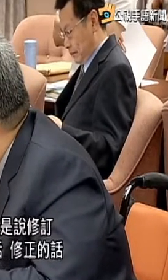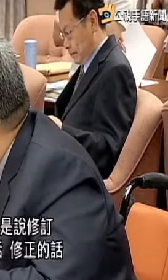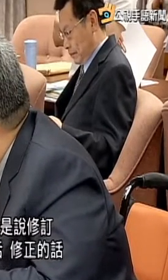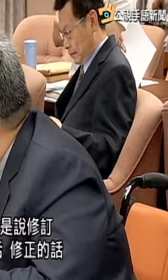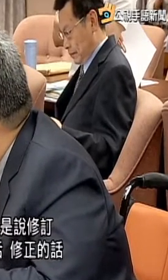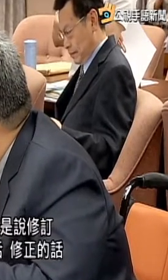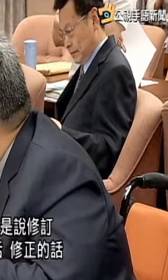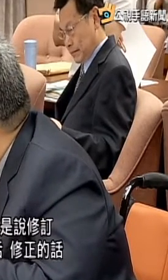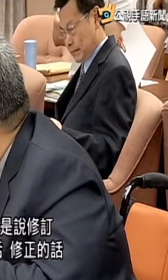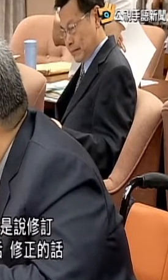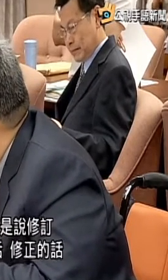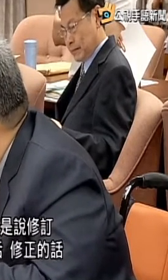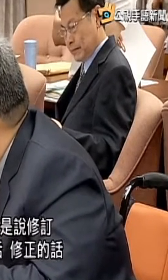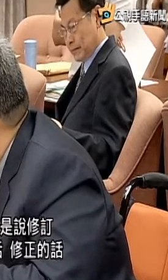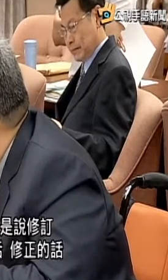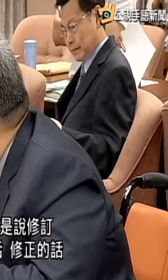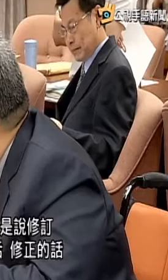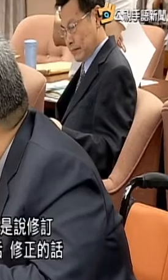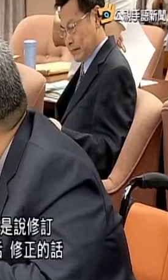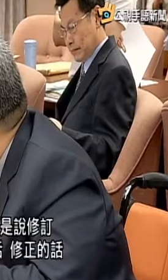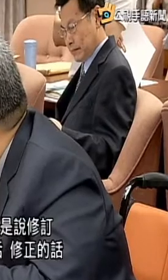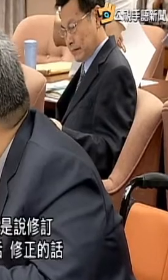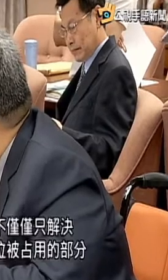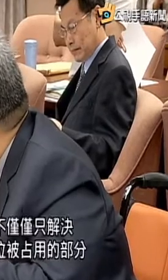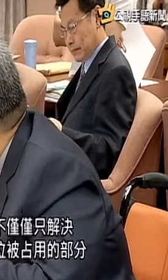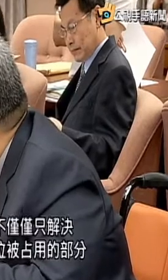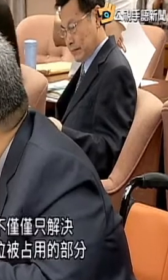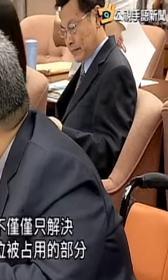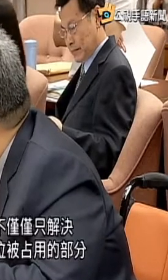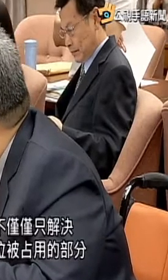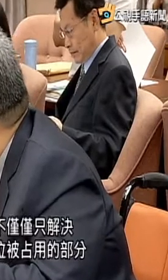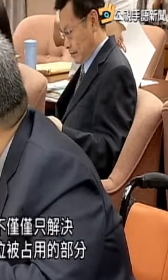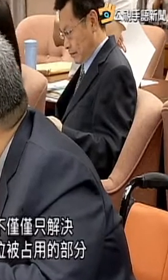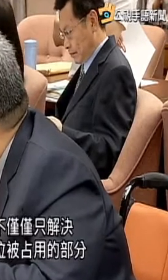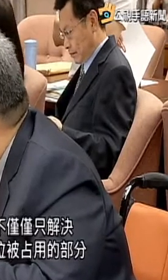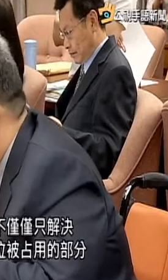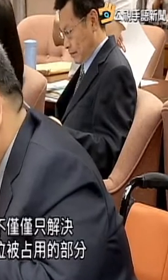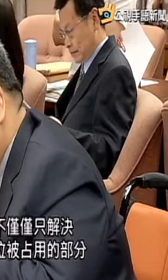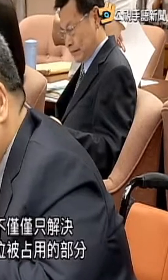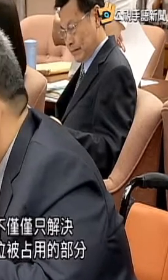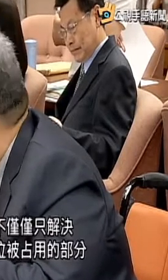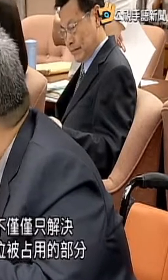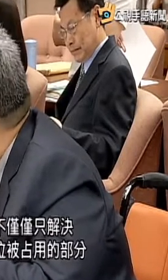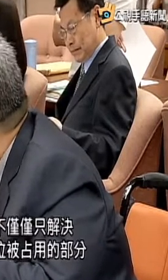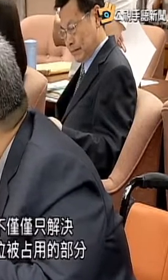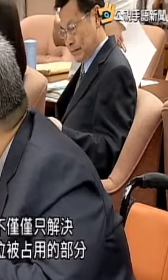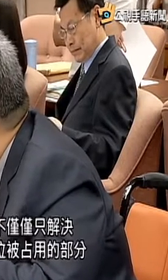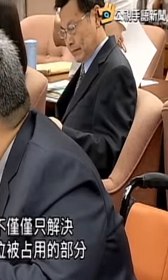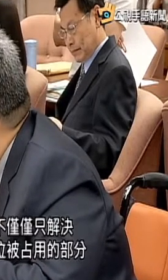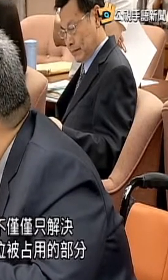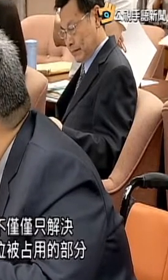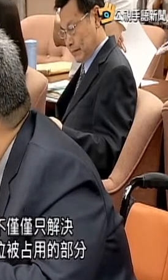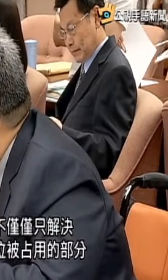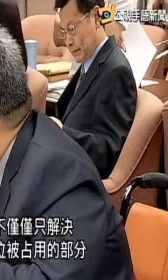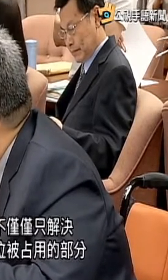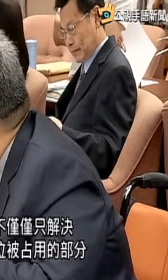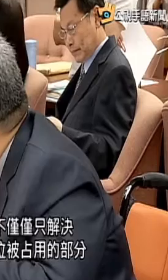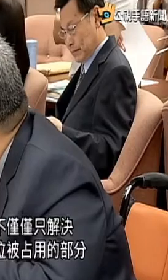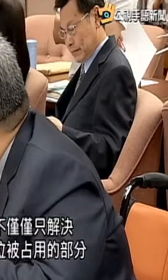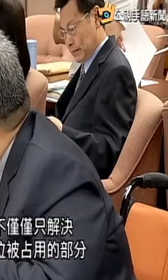话，修正的话，事实上才能不仅仅只解决身心障碍停车位被占用的